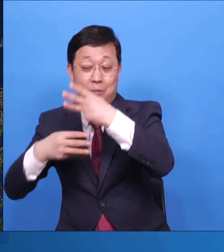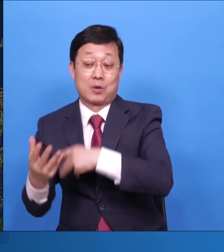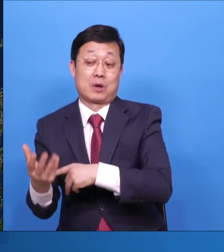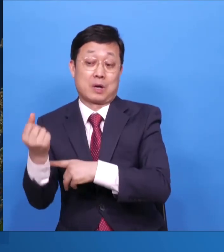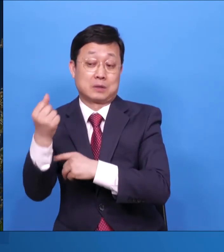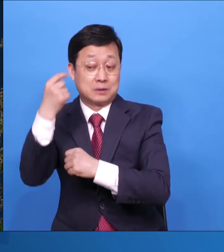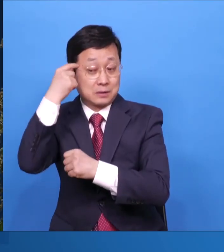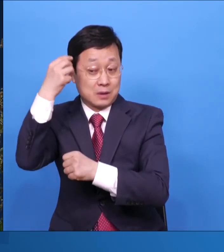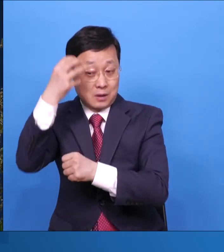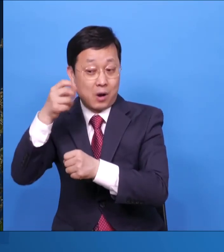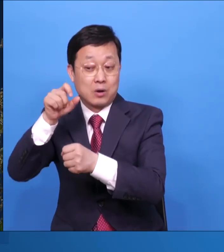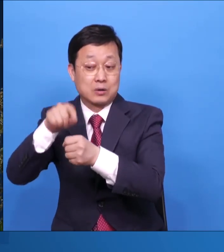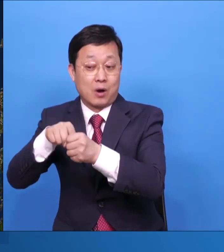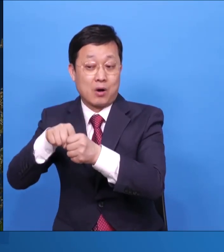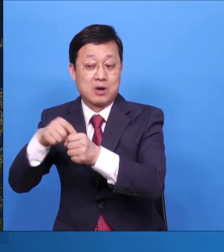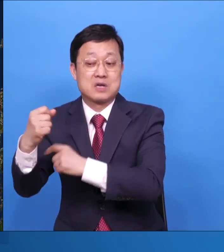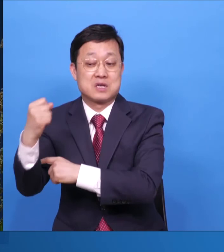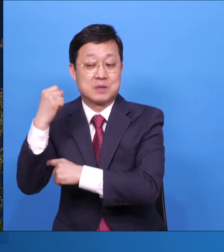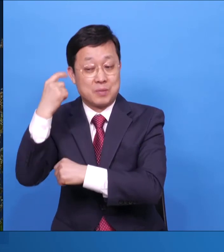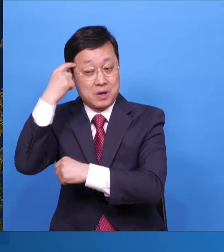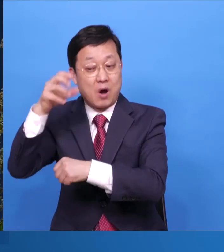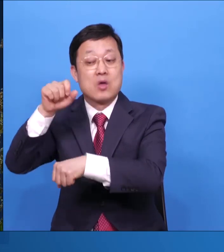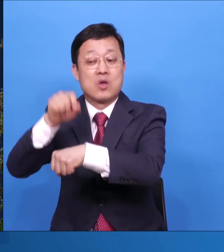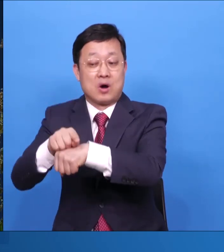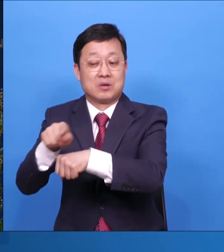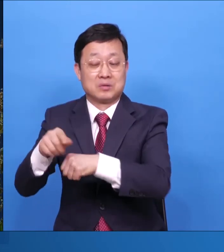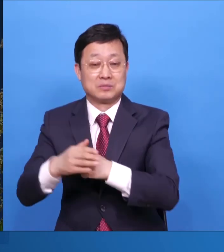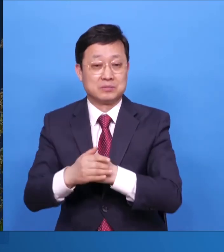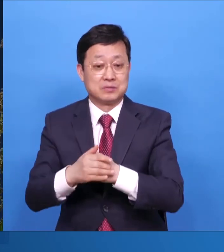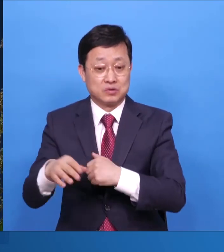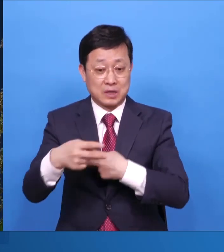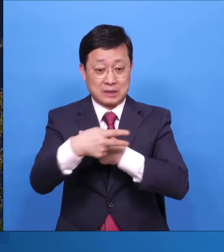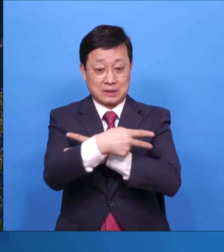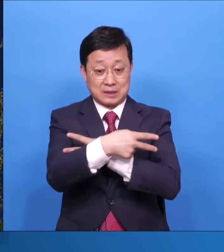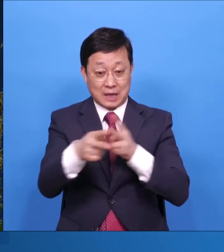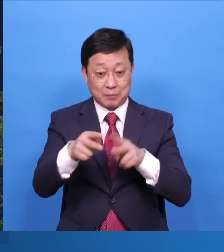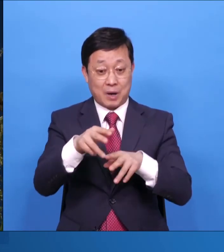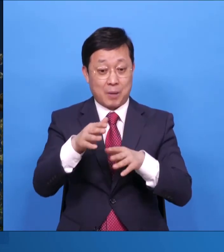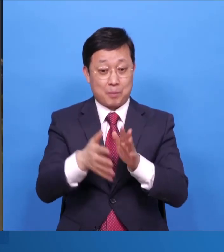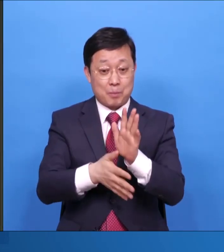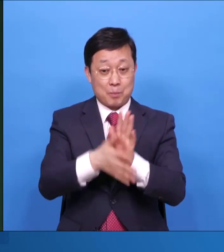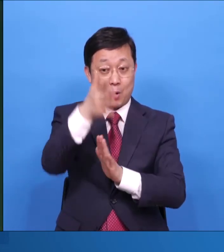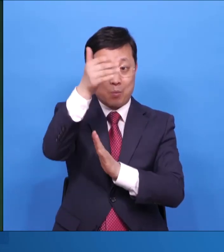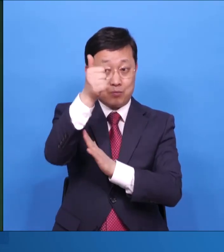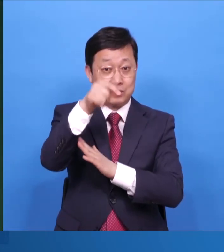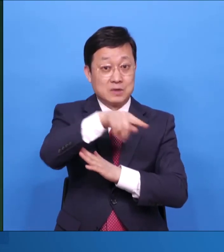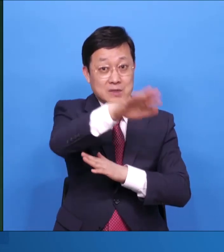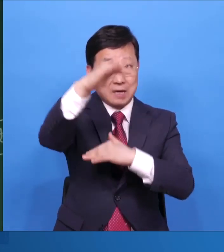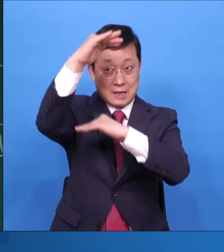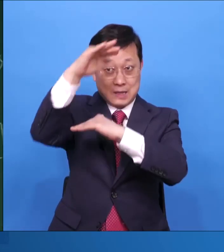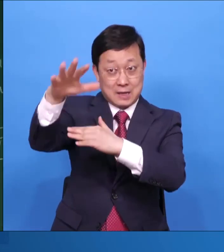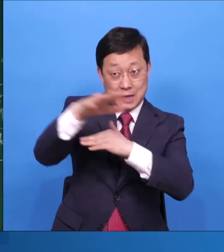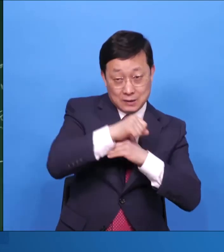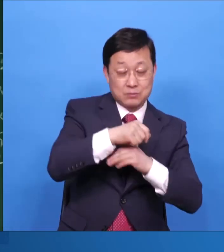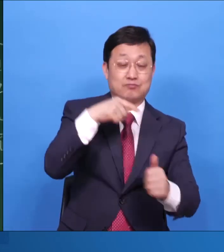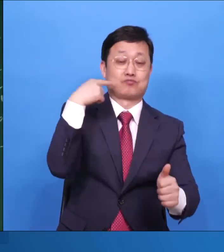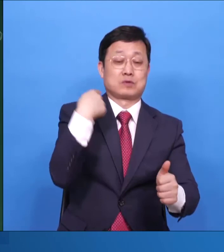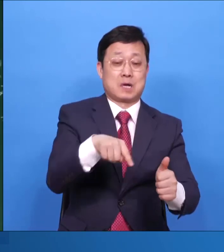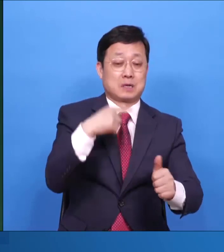우리 단체에서 훈련시키는 주 내용이기 때문에 여러분이 우리가 가르치기